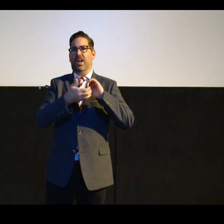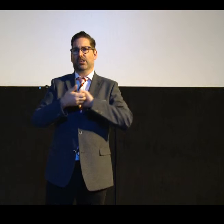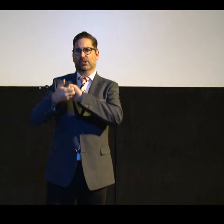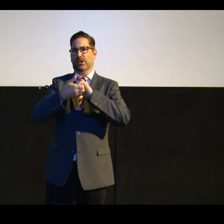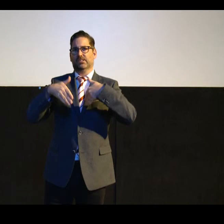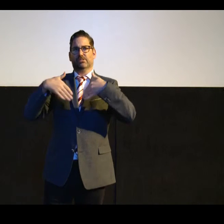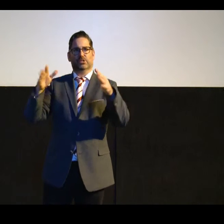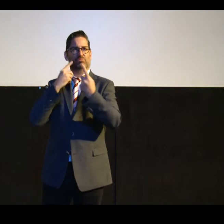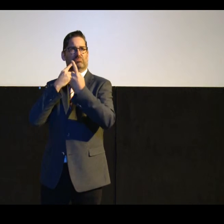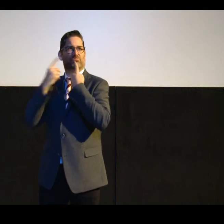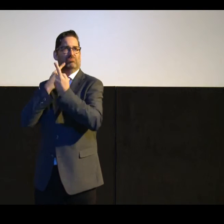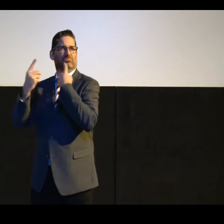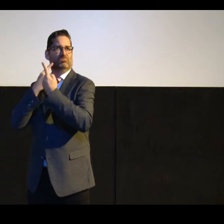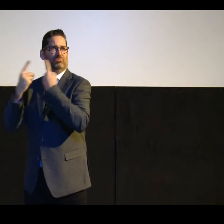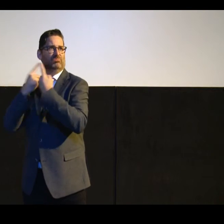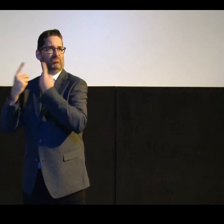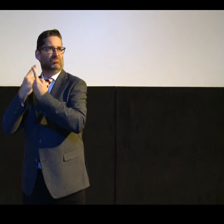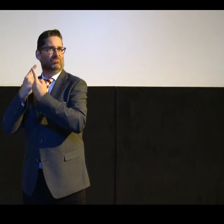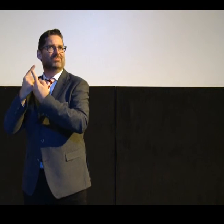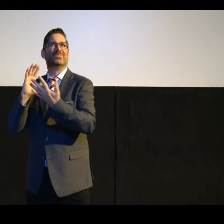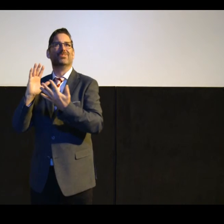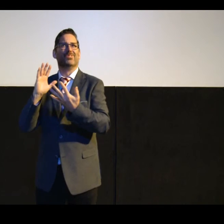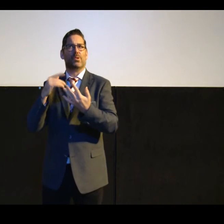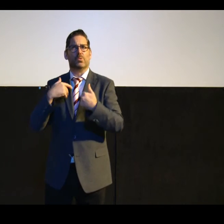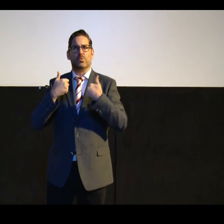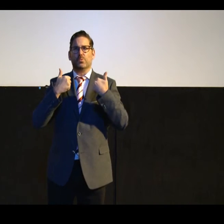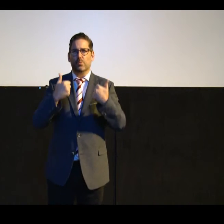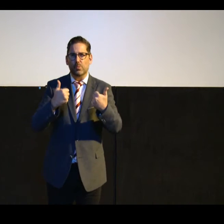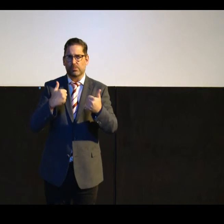políticos y también se cuenta con representación de la comunidad sorda.